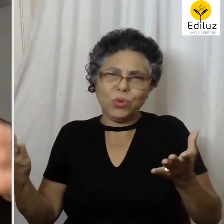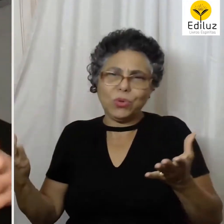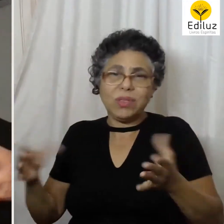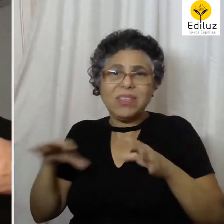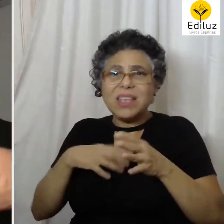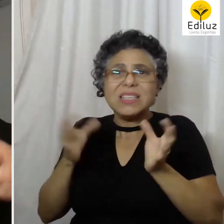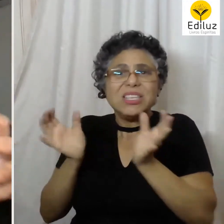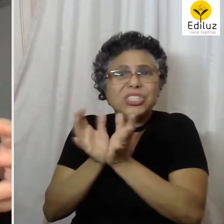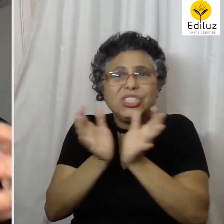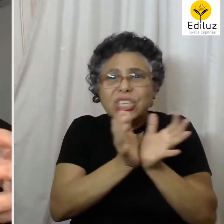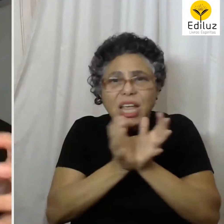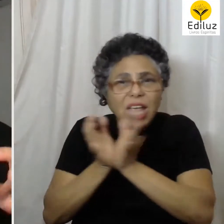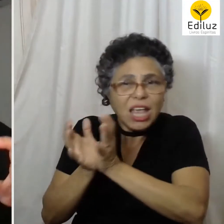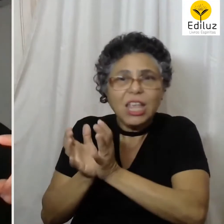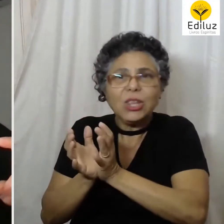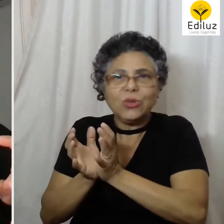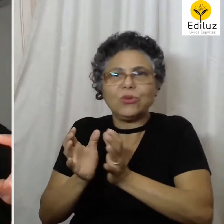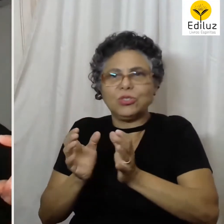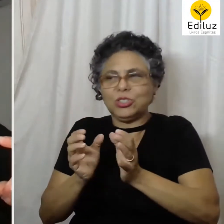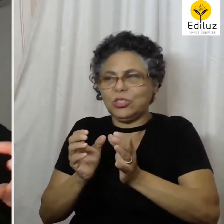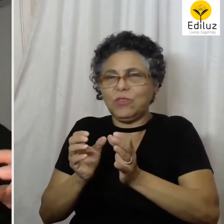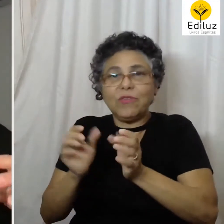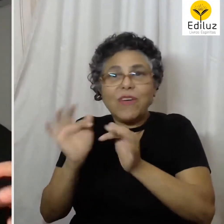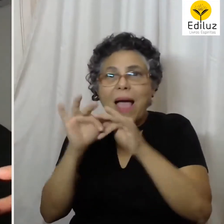configurações elas vão se tornando